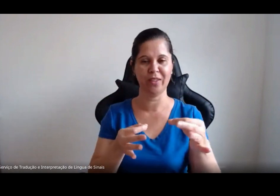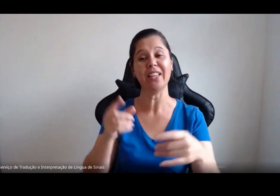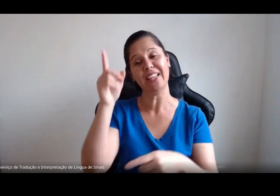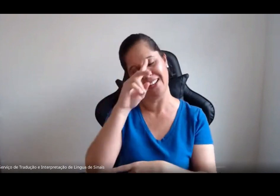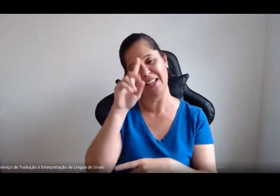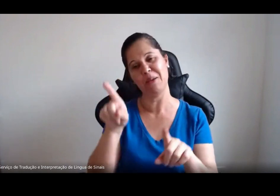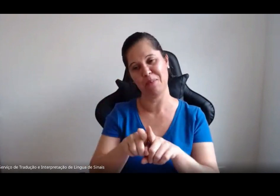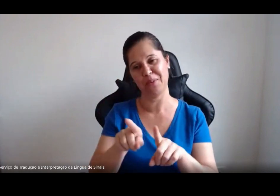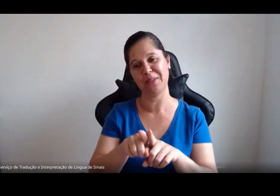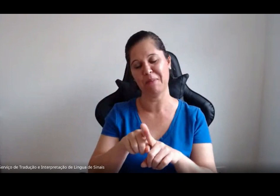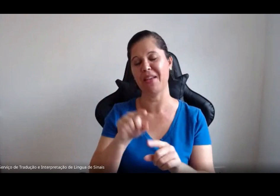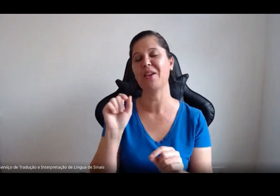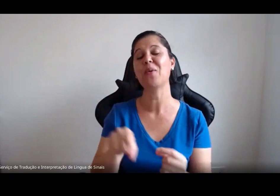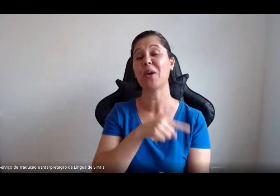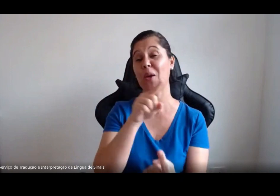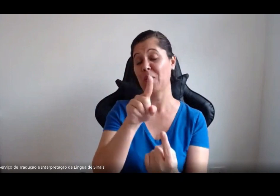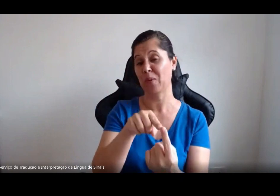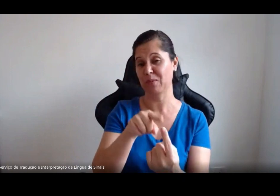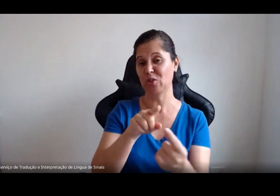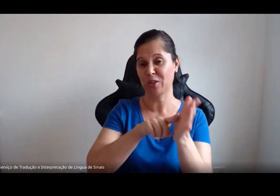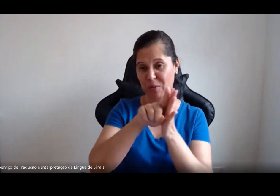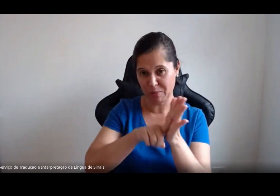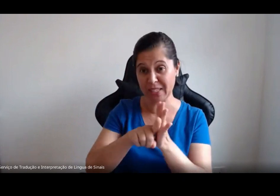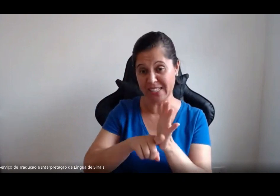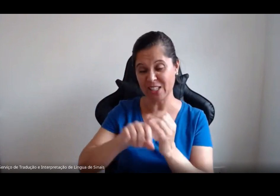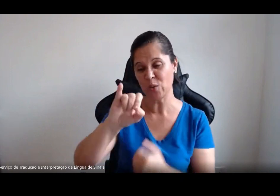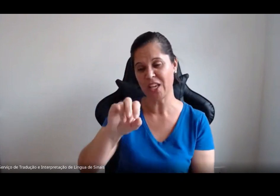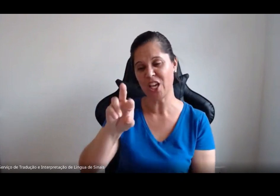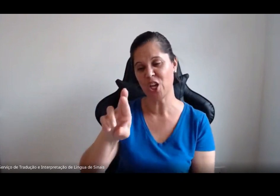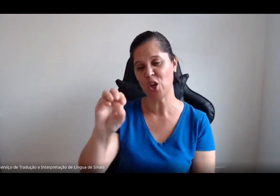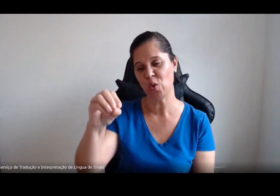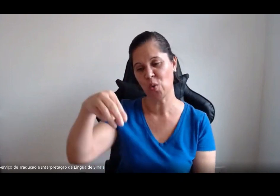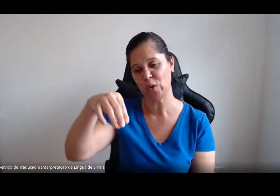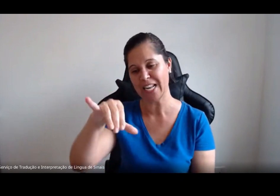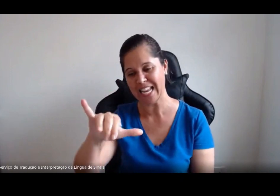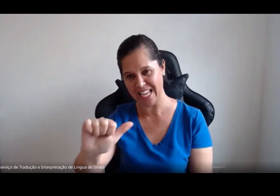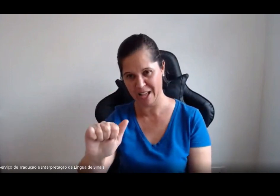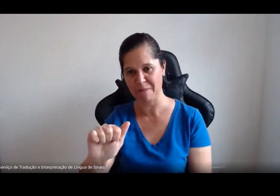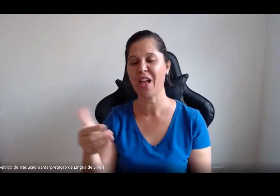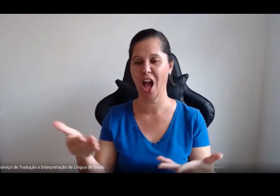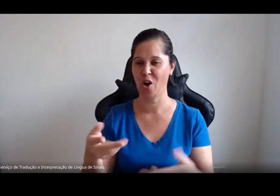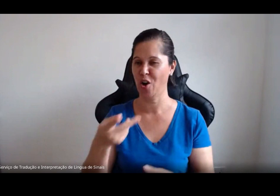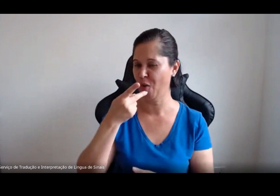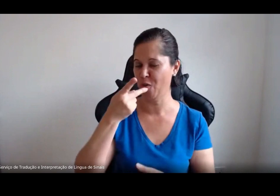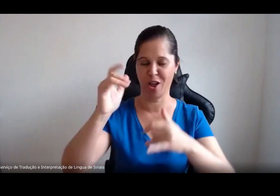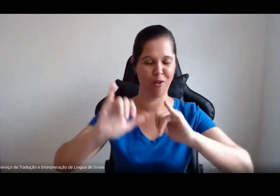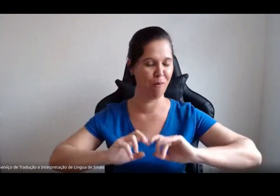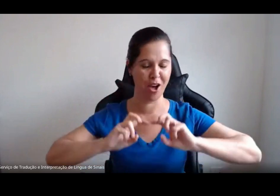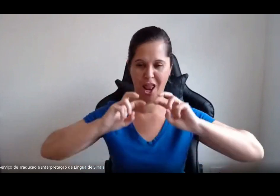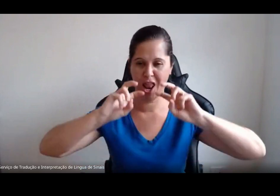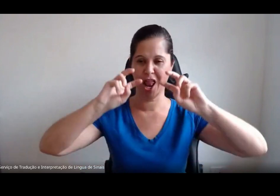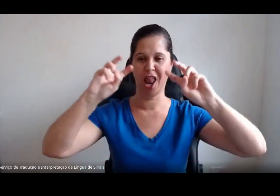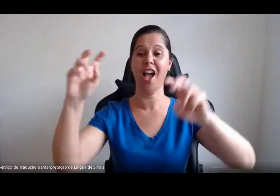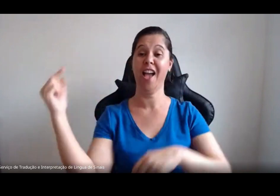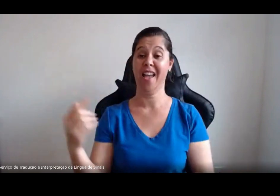penso no meu objeto de estudos, que já era ironia, in corpore diversos, sei que agora posso proclamar com